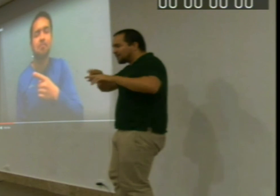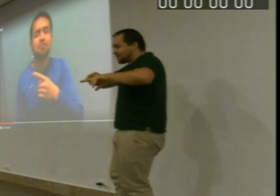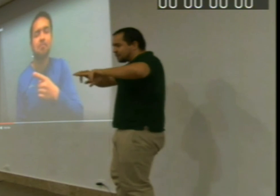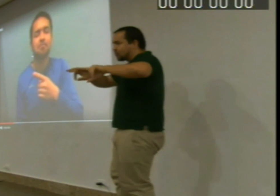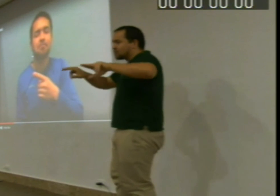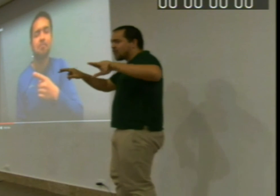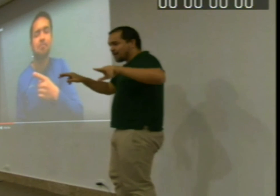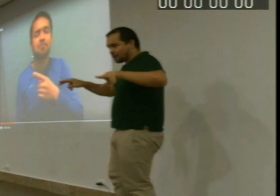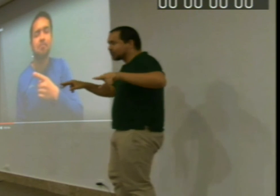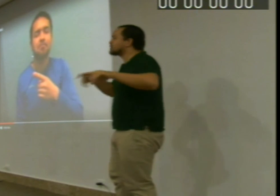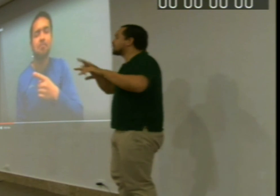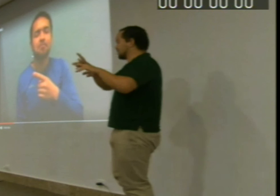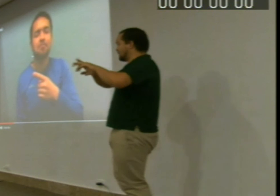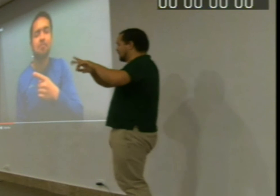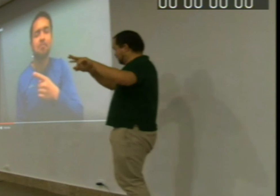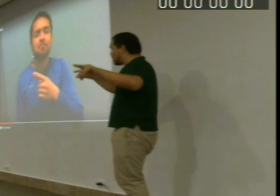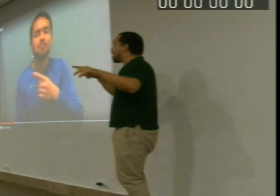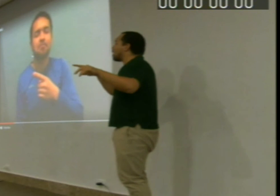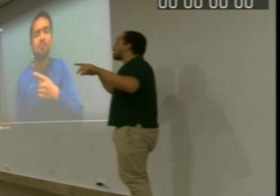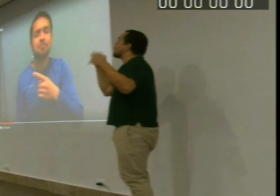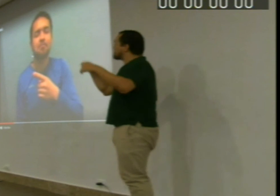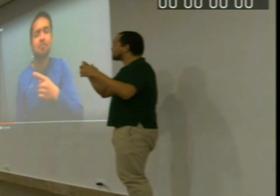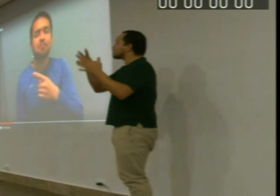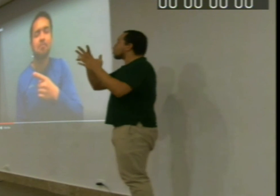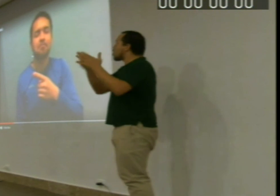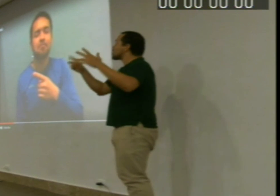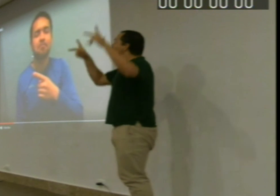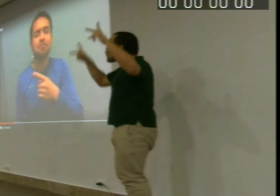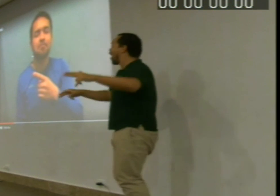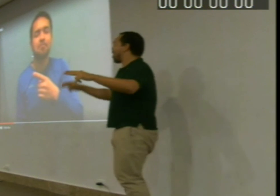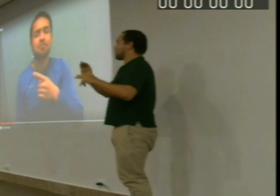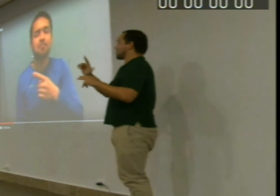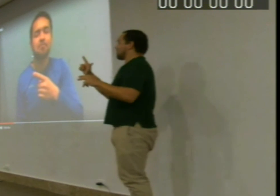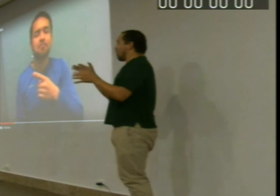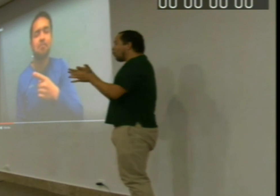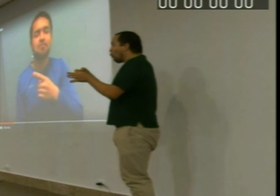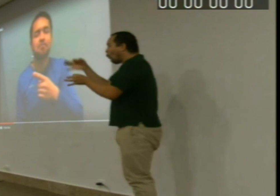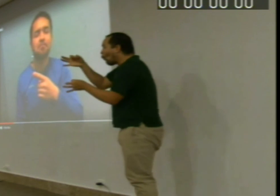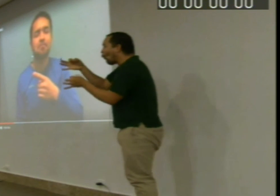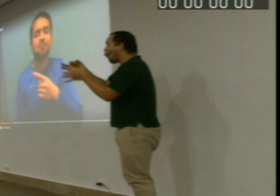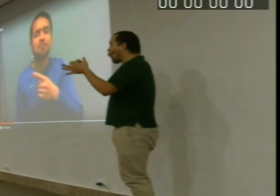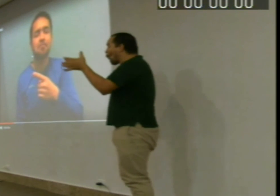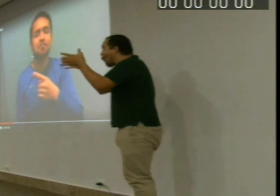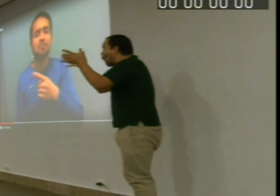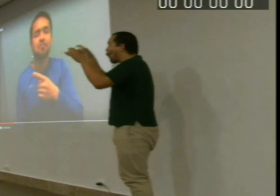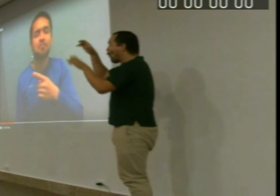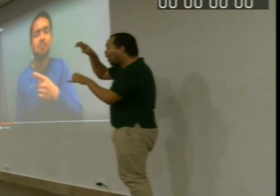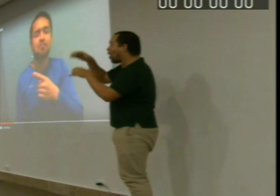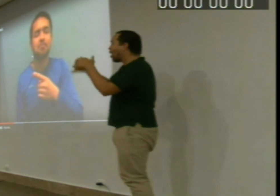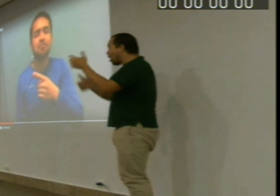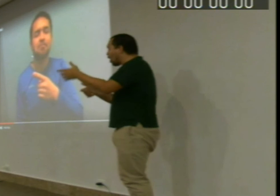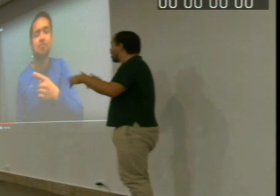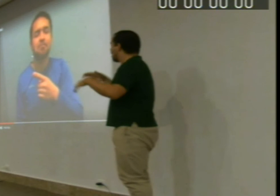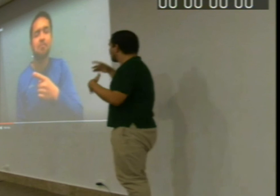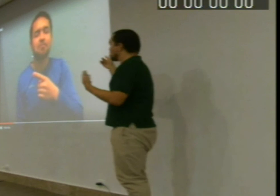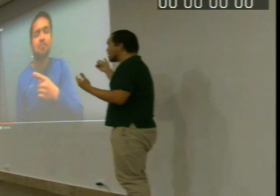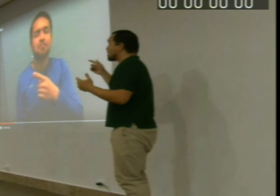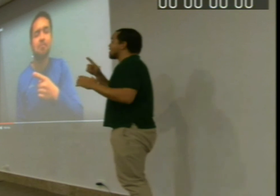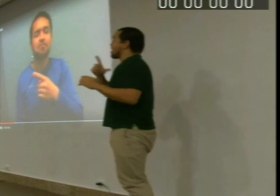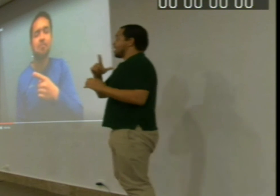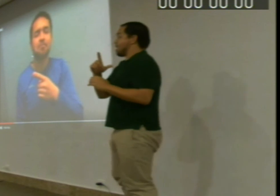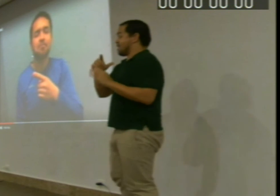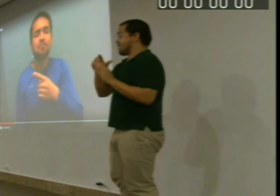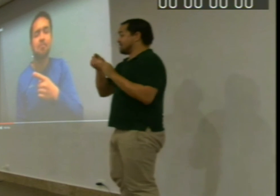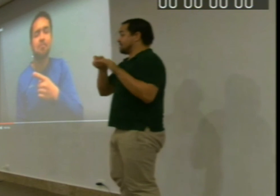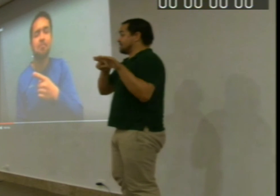30 30 diferentes atividades no laboratório pra gente fazer que precisa fazer igual classificador eh tem que